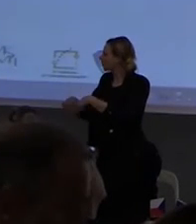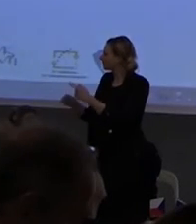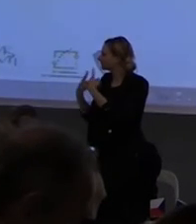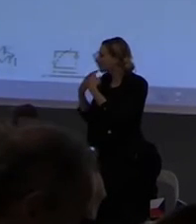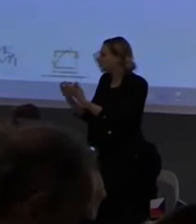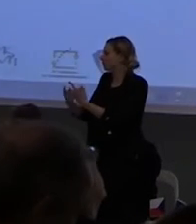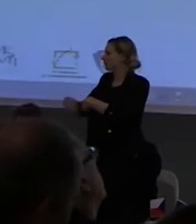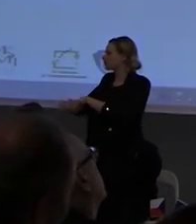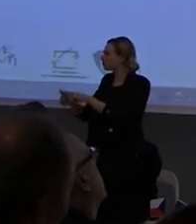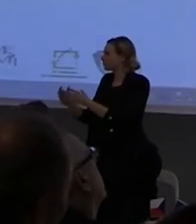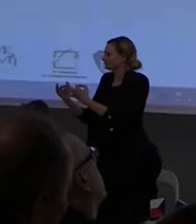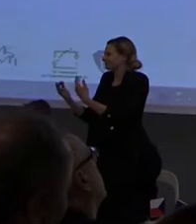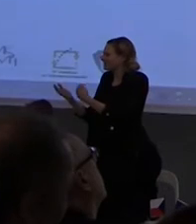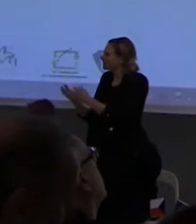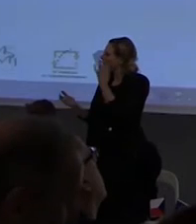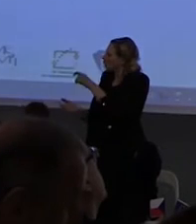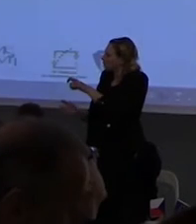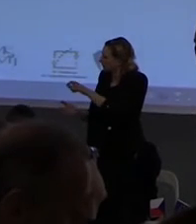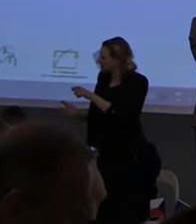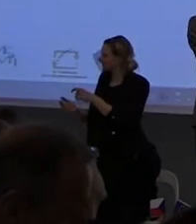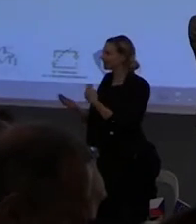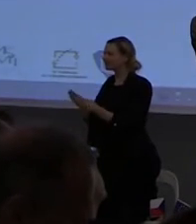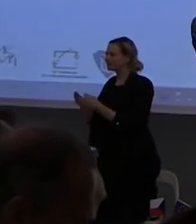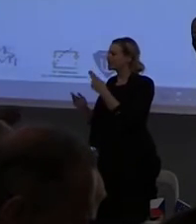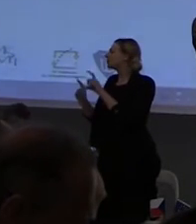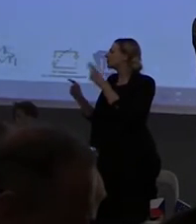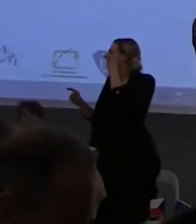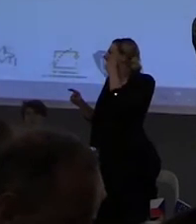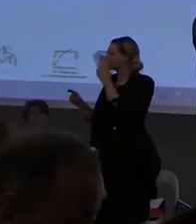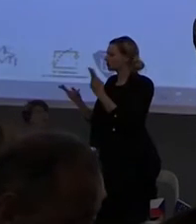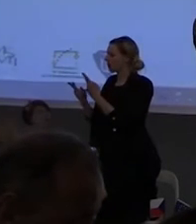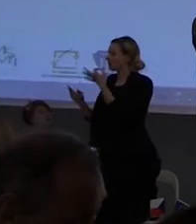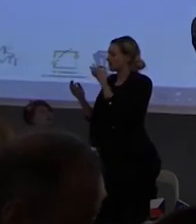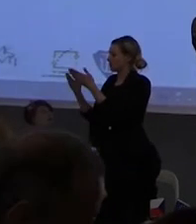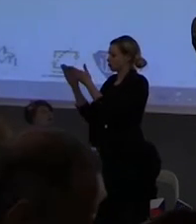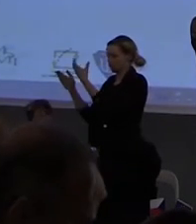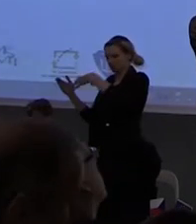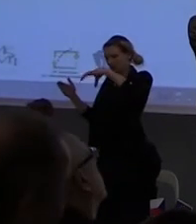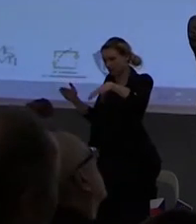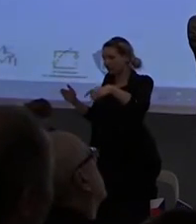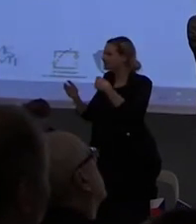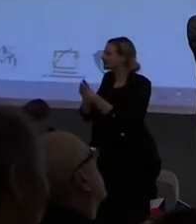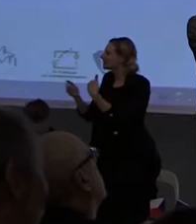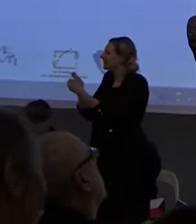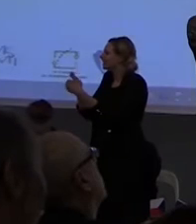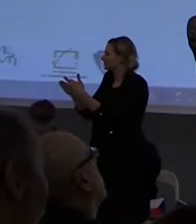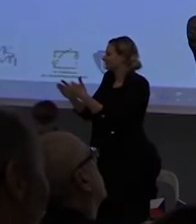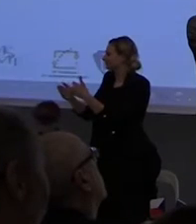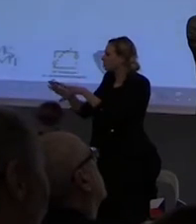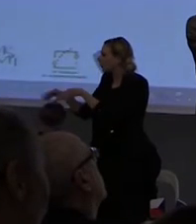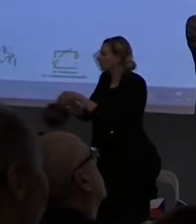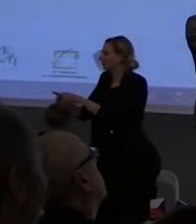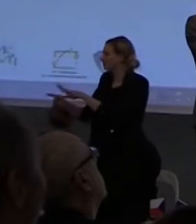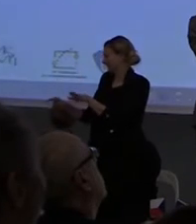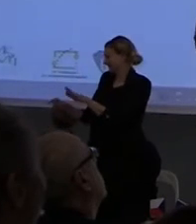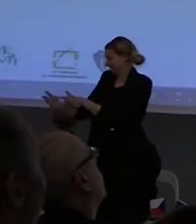situaci ve škole, znají situaci rodin, znají ty konkrétní děti osobně. Školní poradenské